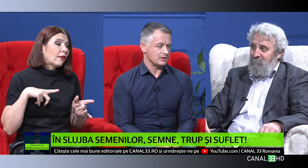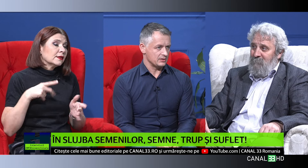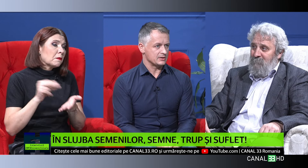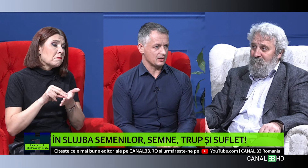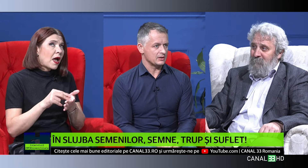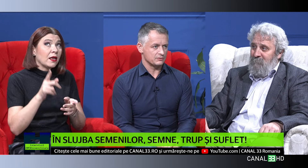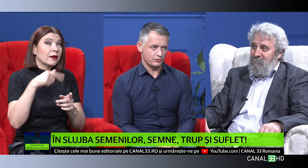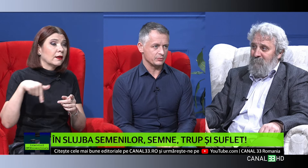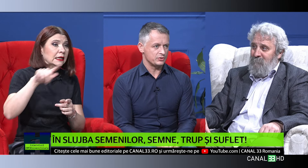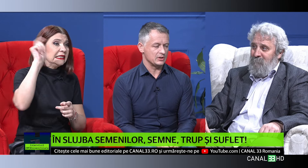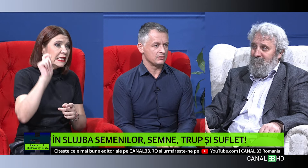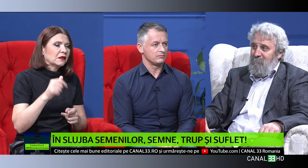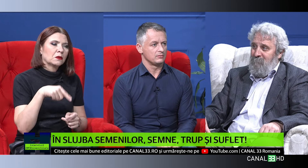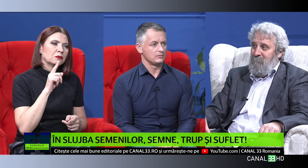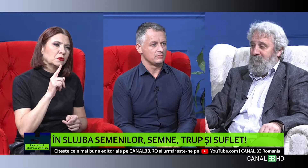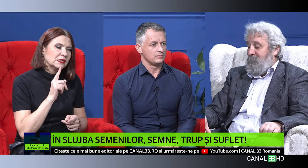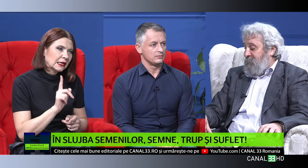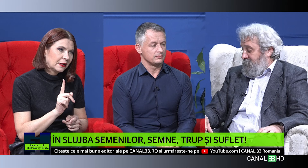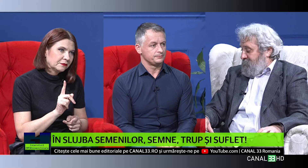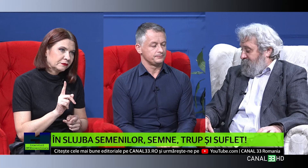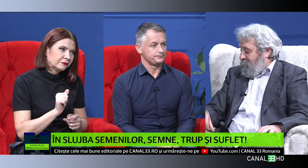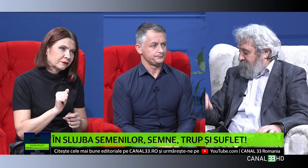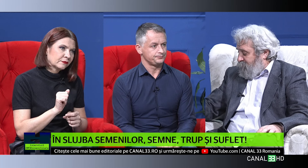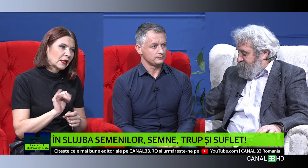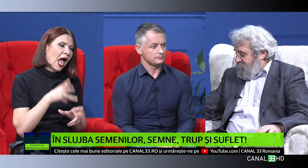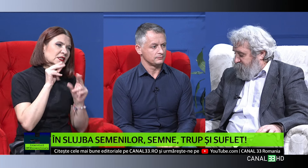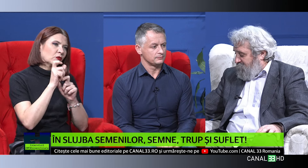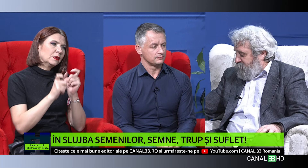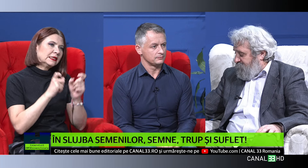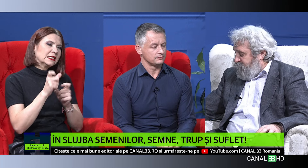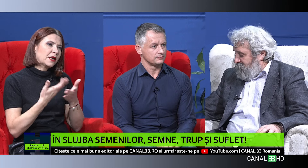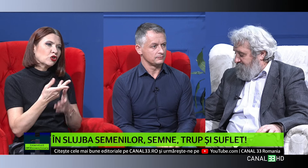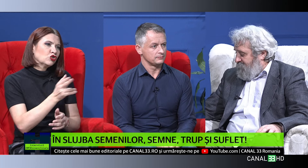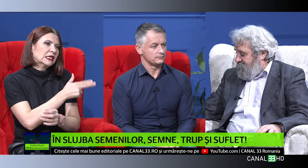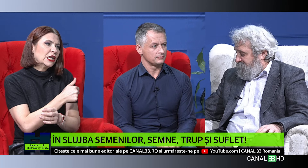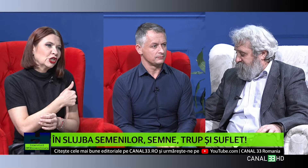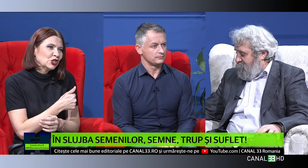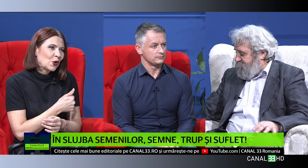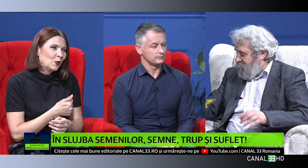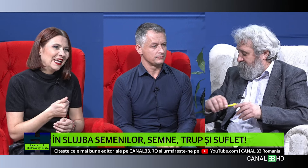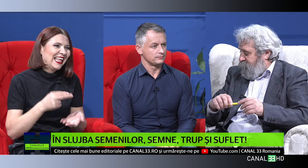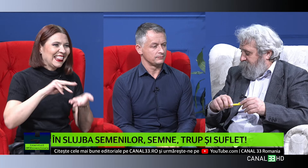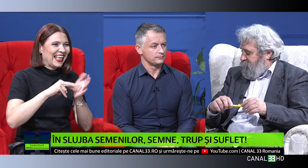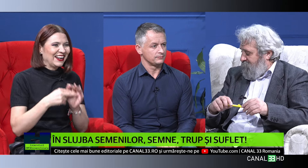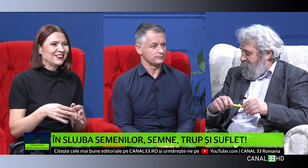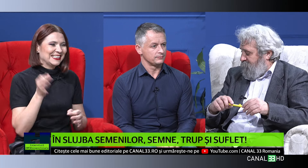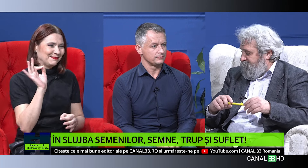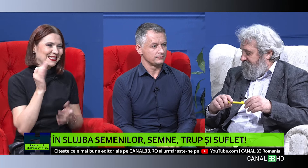S-ar putea să mai existe în țară, dar sunt foarte puține. Să vorbim puțin și despre acest liceu, care este liceul tehnologic special numărul